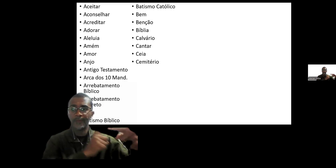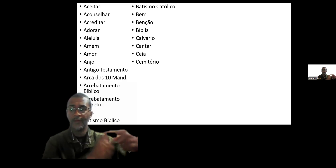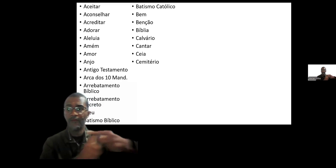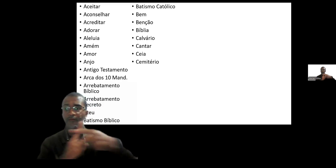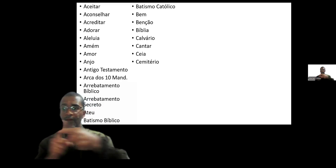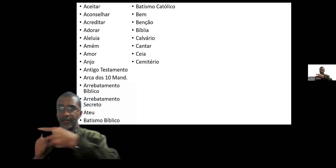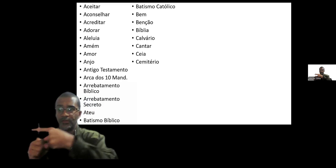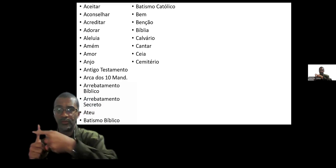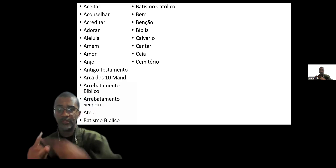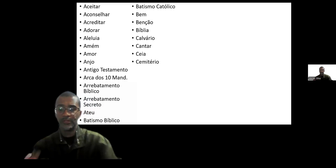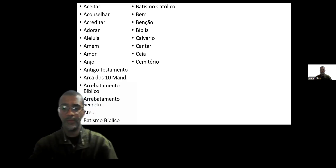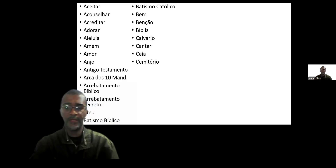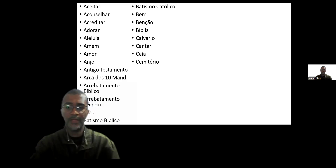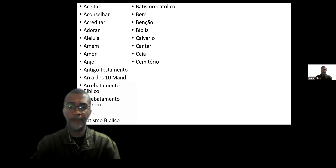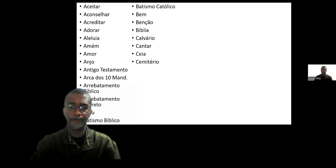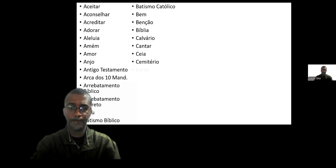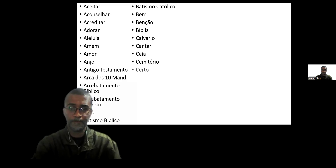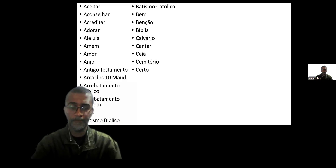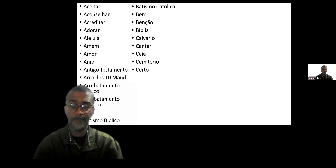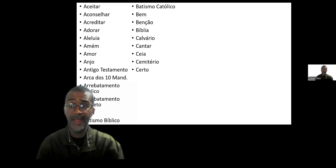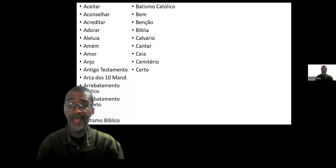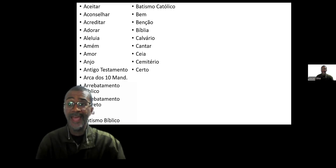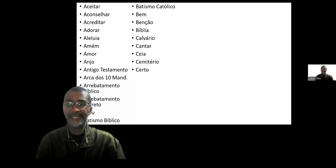Lugar, várias cruzes. Cemitério.